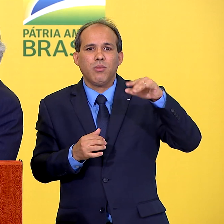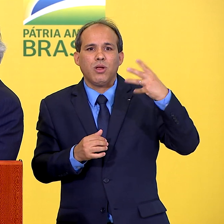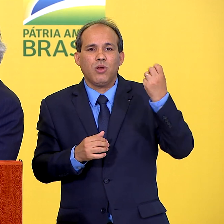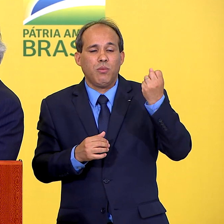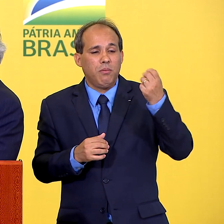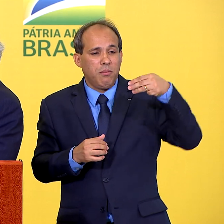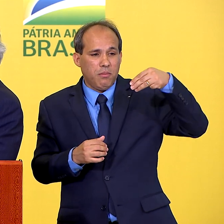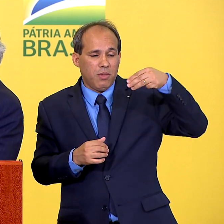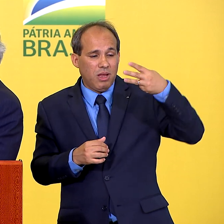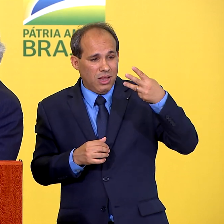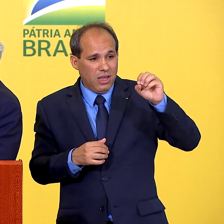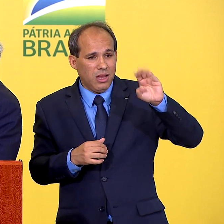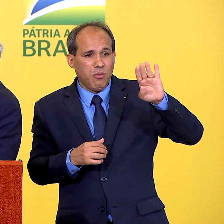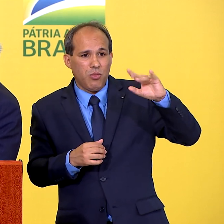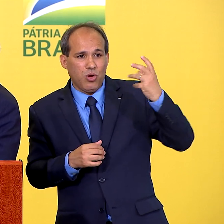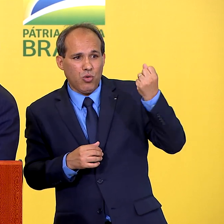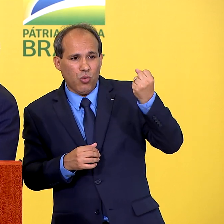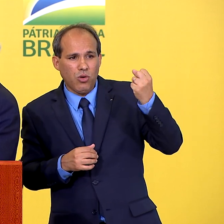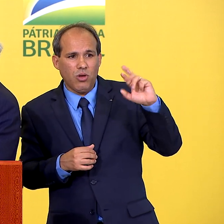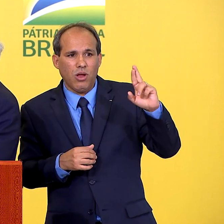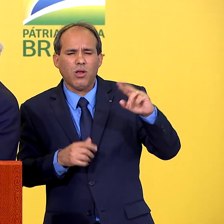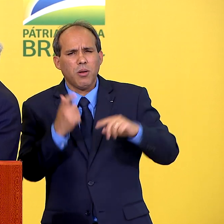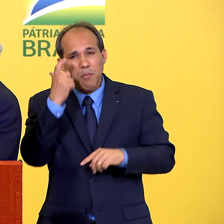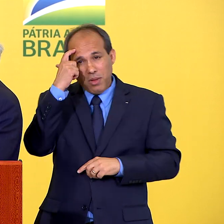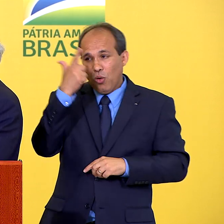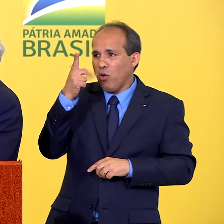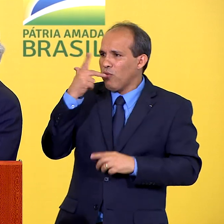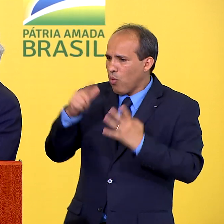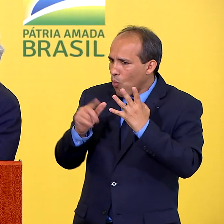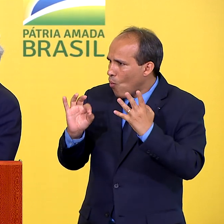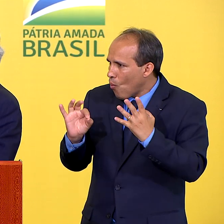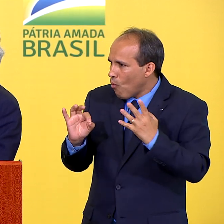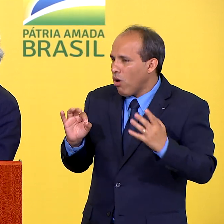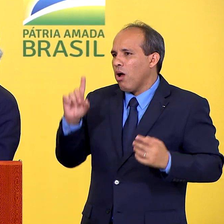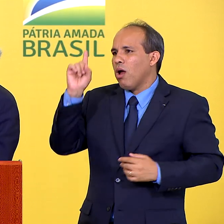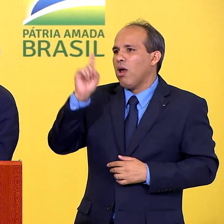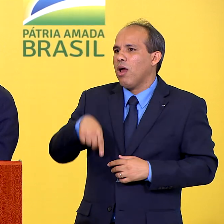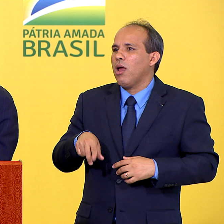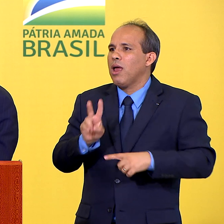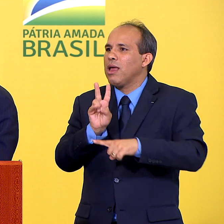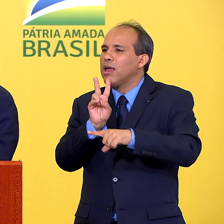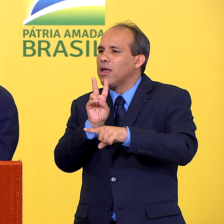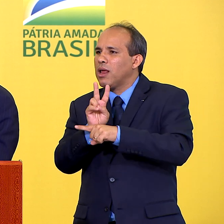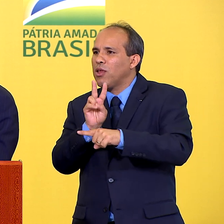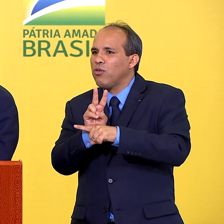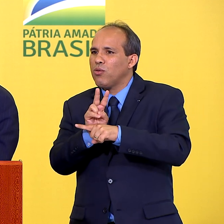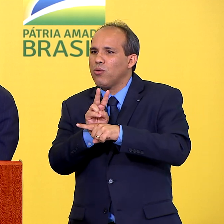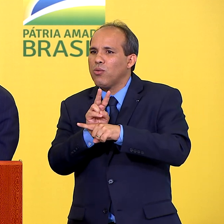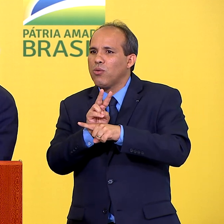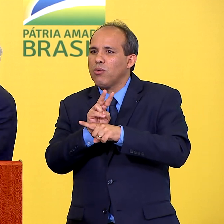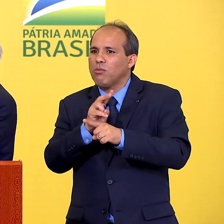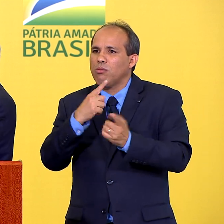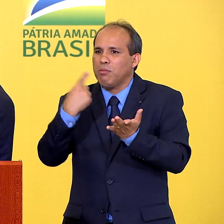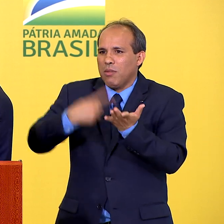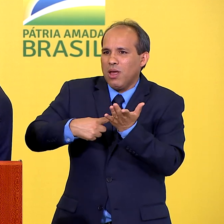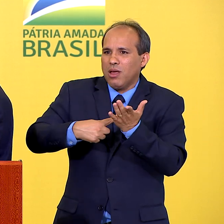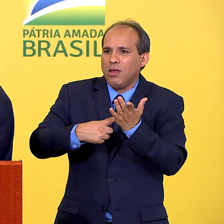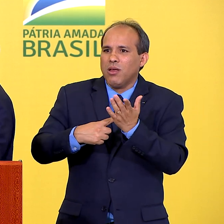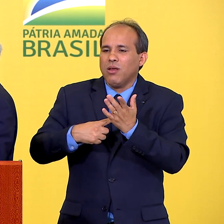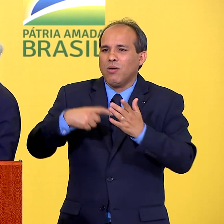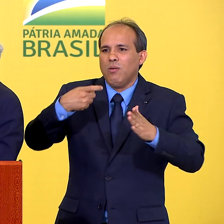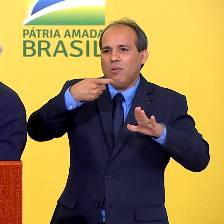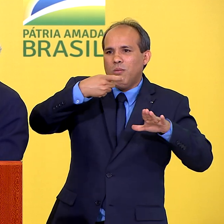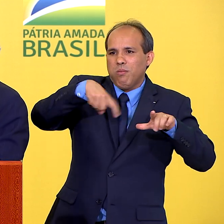que eu achei que já tivesse mencionado e não tinha, é exatamente o crédito consignado, que também foi